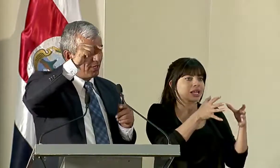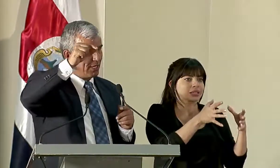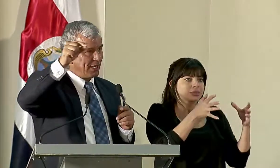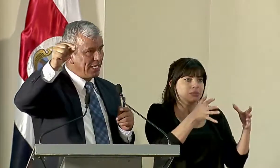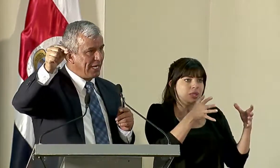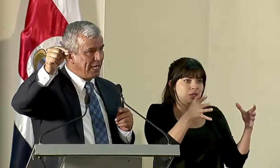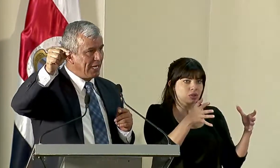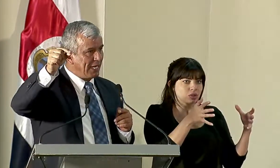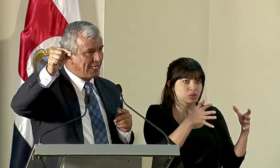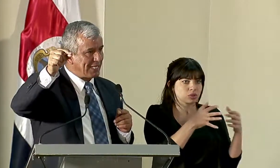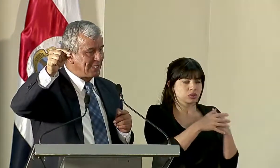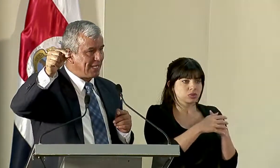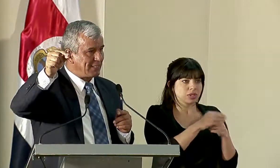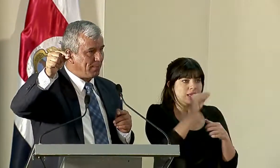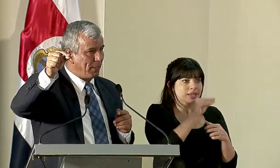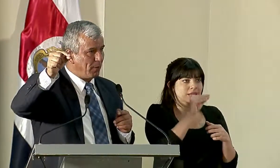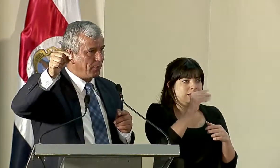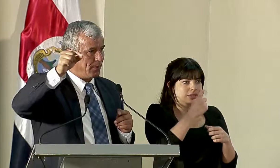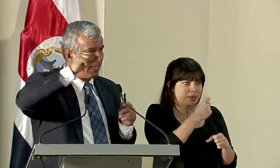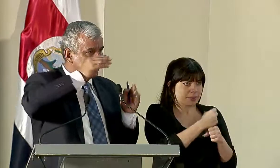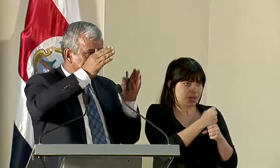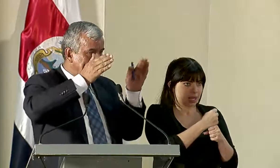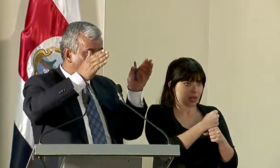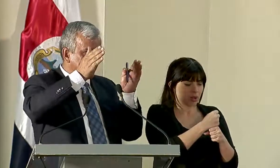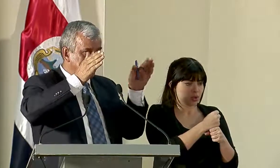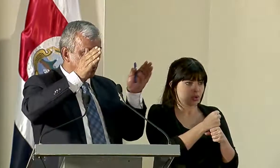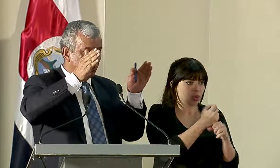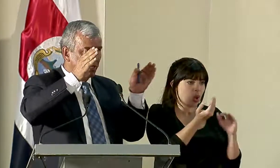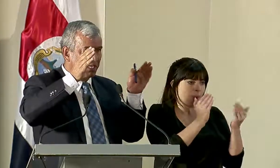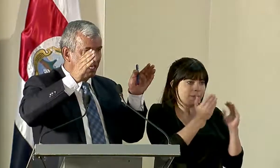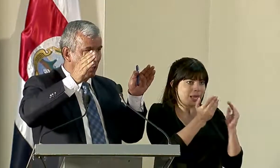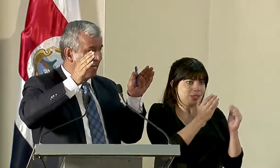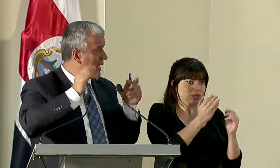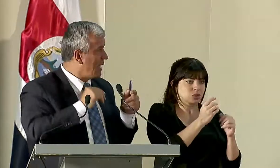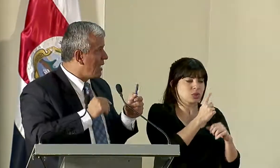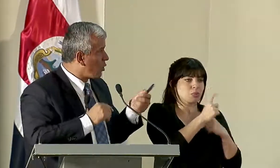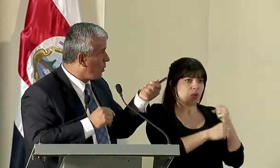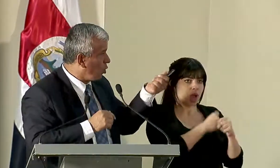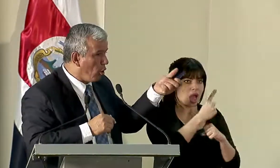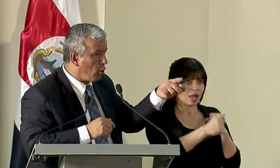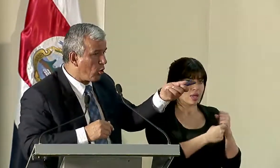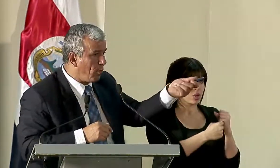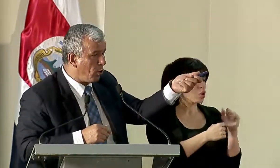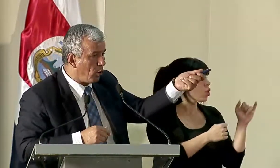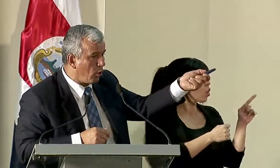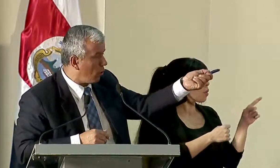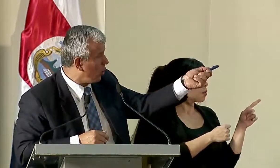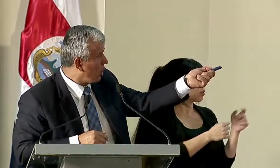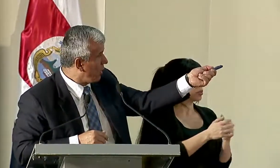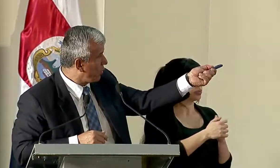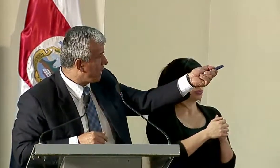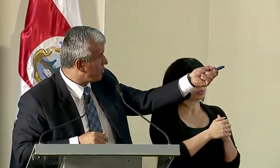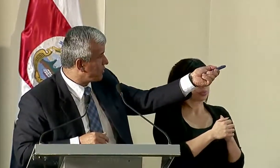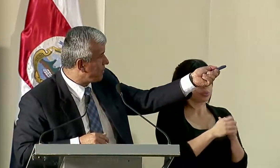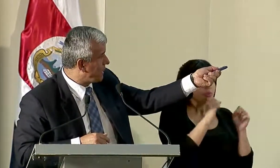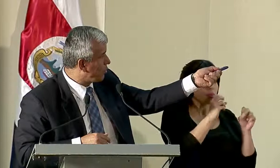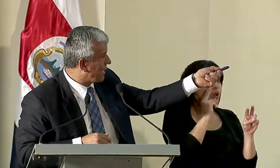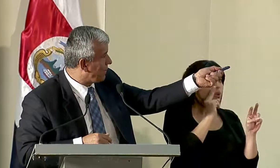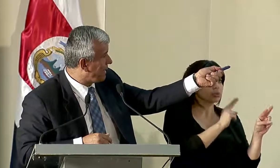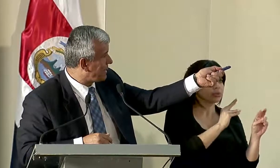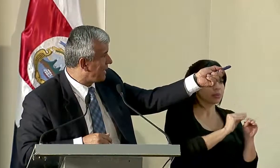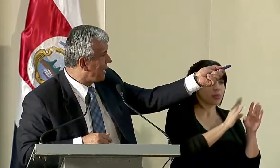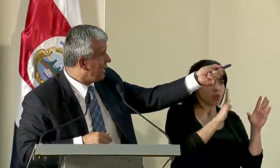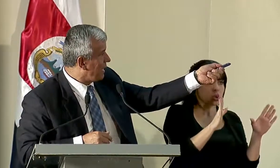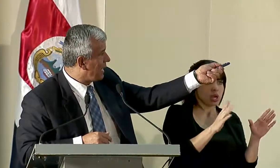crecimiento en la tasa de desempleo, en la comparación interanual. ¿Cómo lo podíamos observar